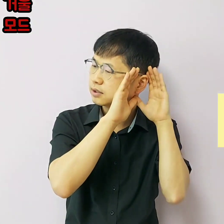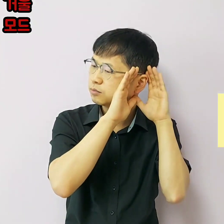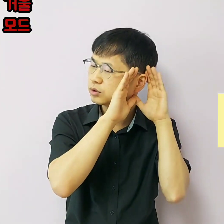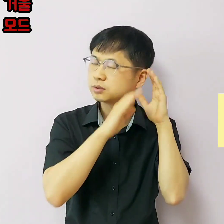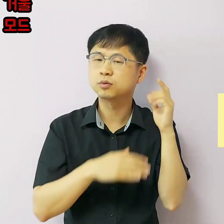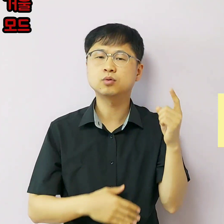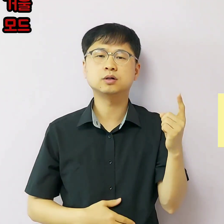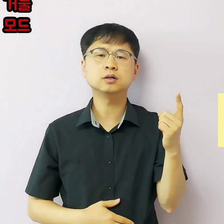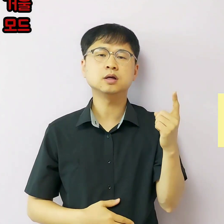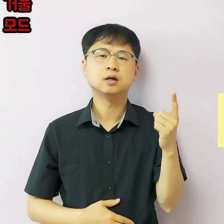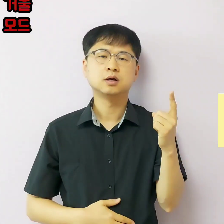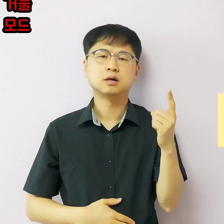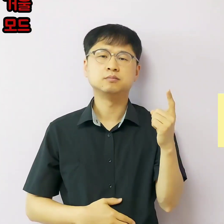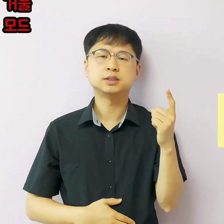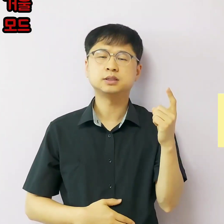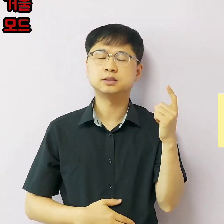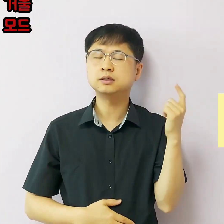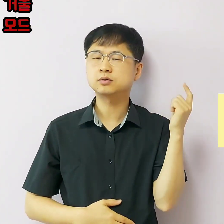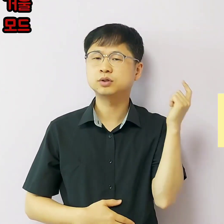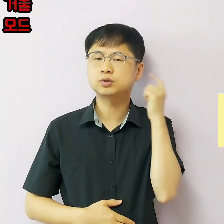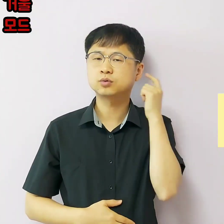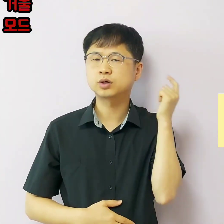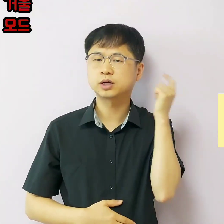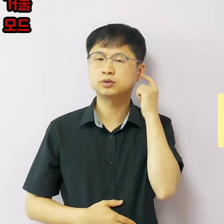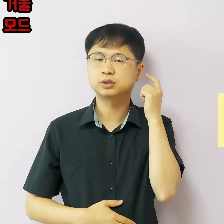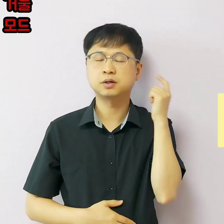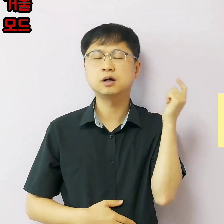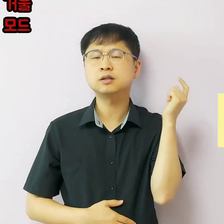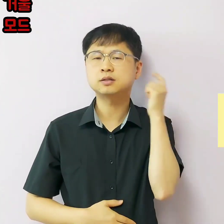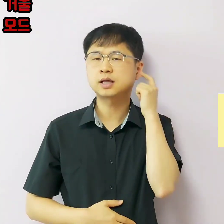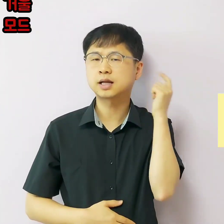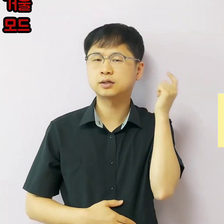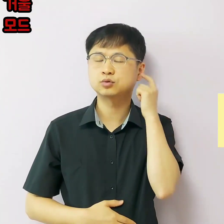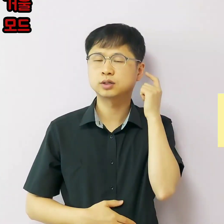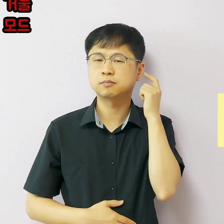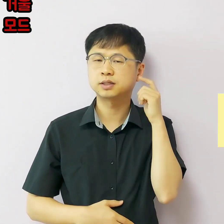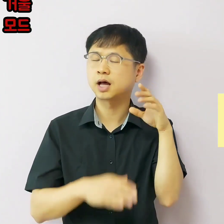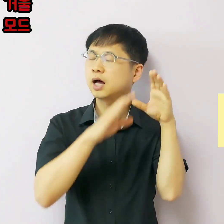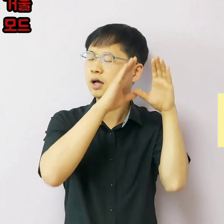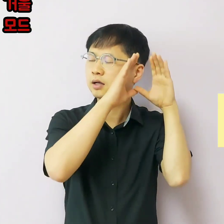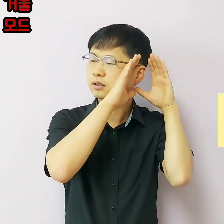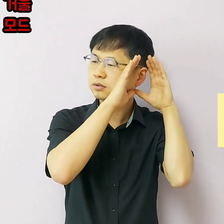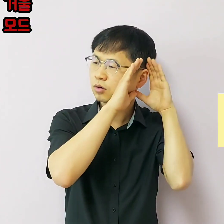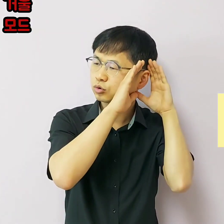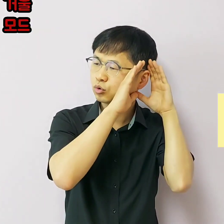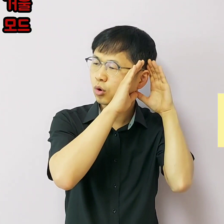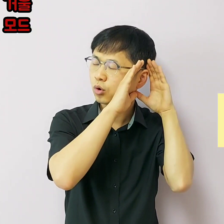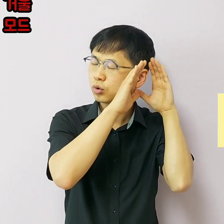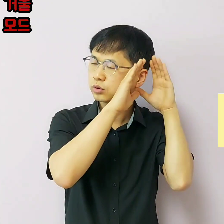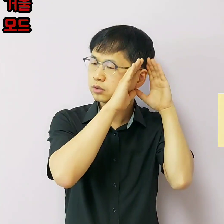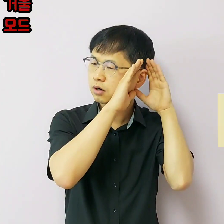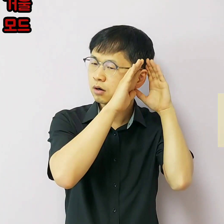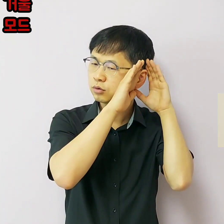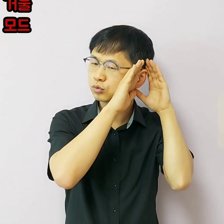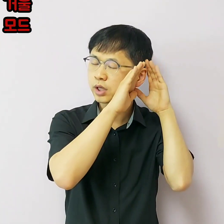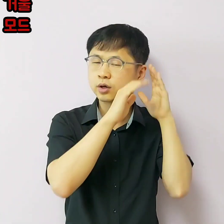듣는 모습 혹은 검지를 귀 쪽으로 향해 주시면 듣다라는 수어가 됩니다. 들어주어,